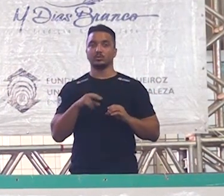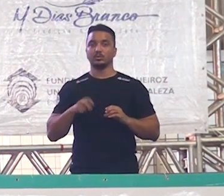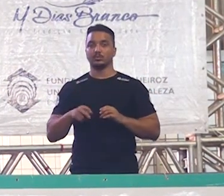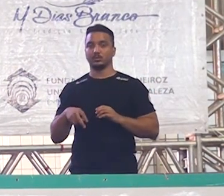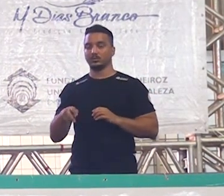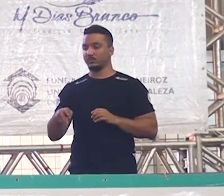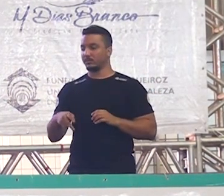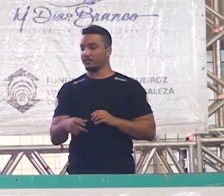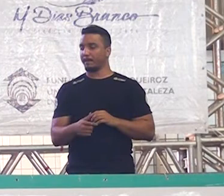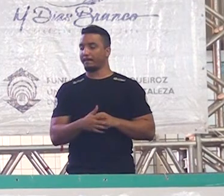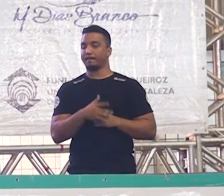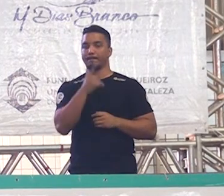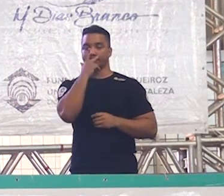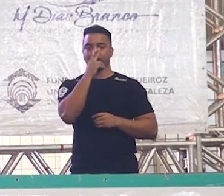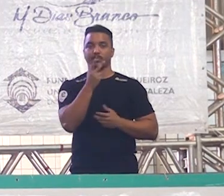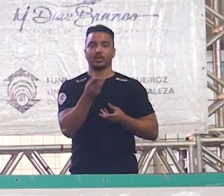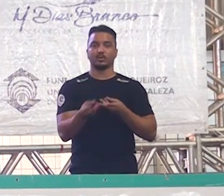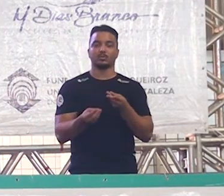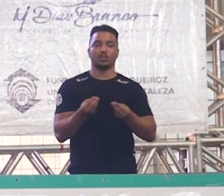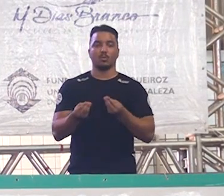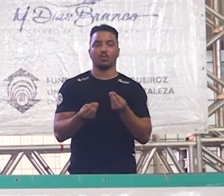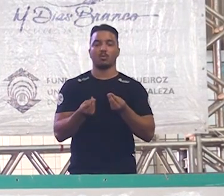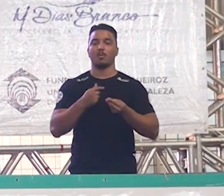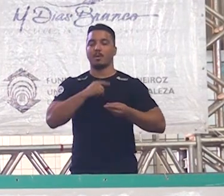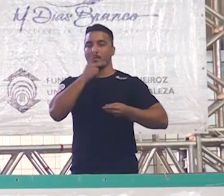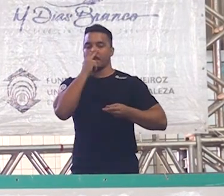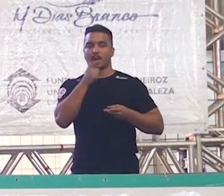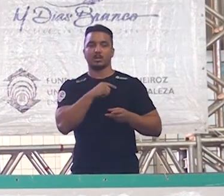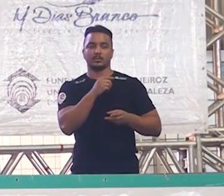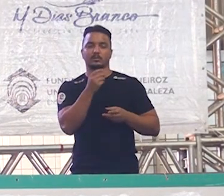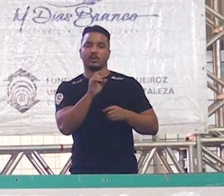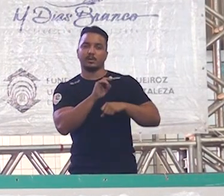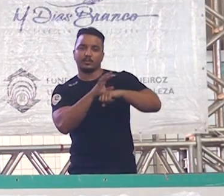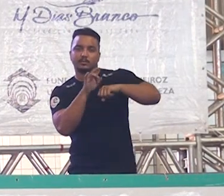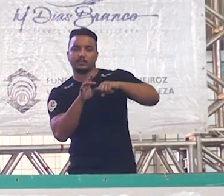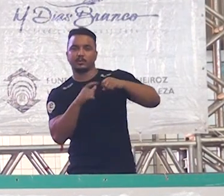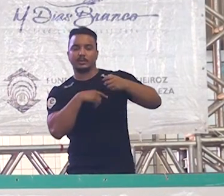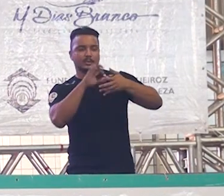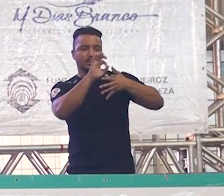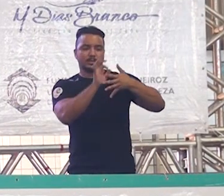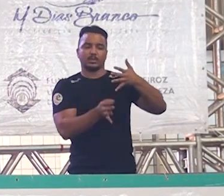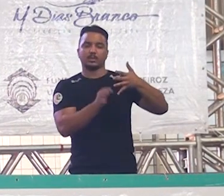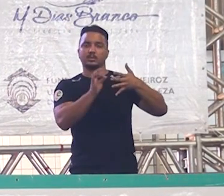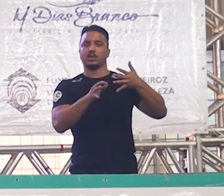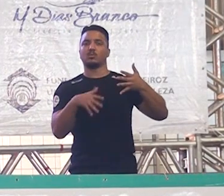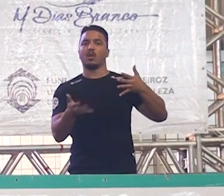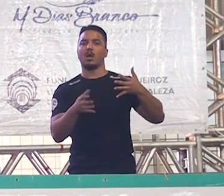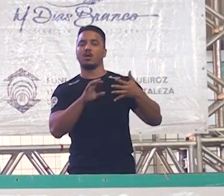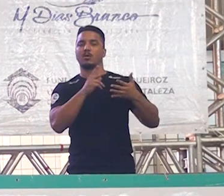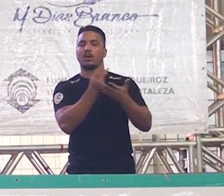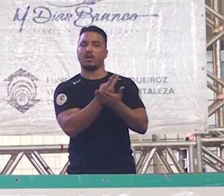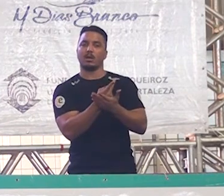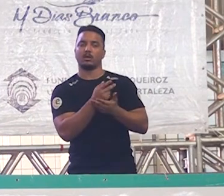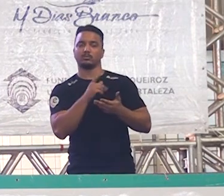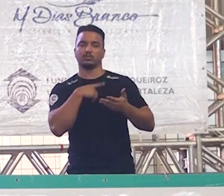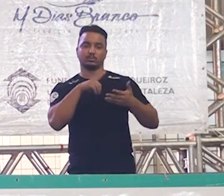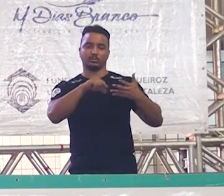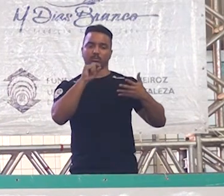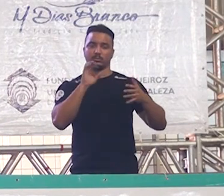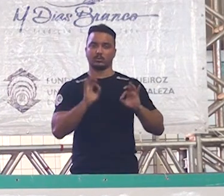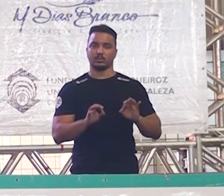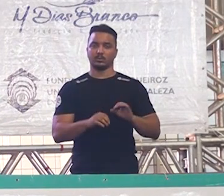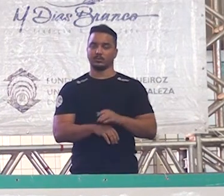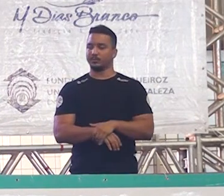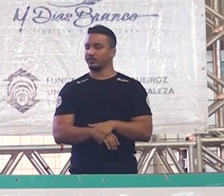caminhando. É aquela ideia da questão que você tem que usar um pouquinho de eliminação, um pouquinho de bom senso para poder responder. E galera, para a